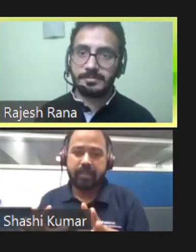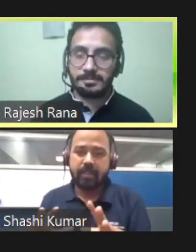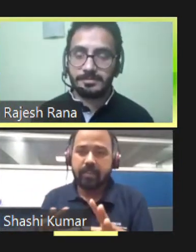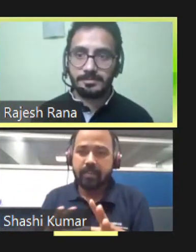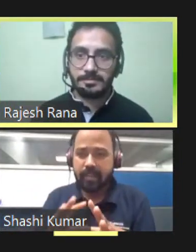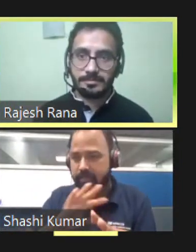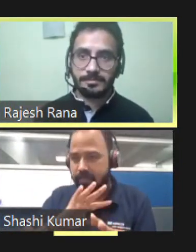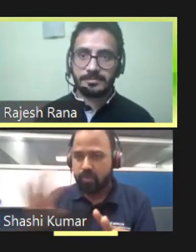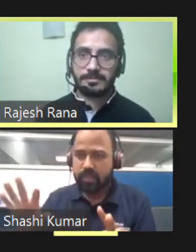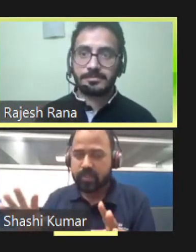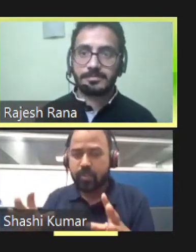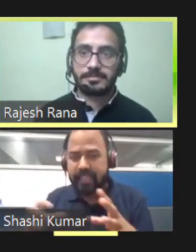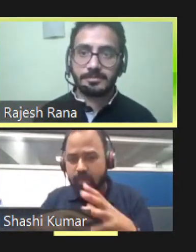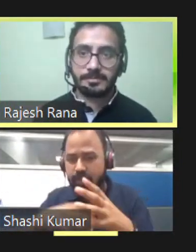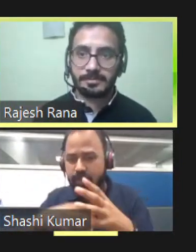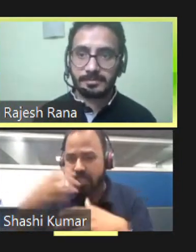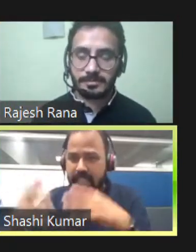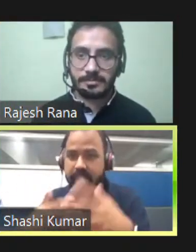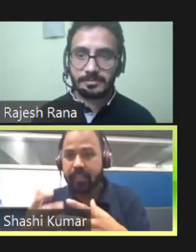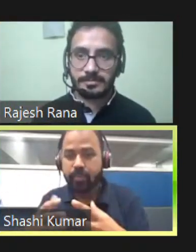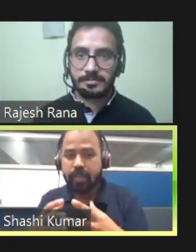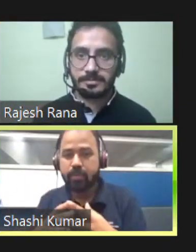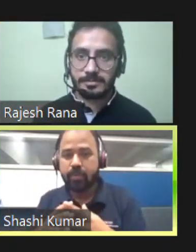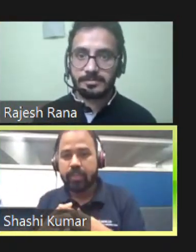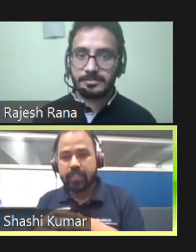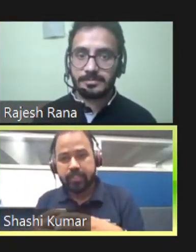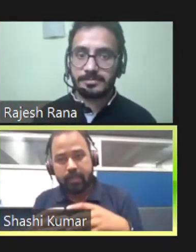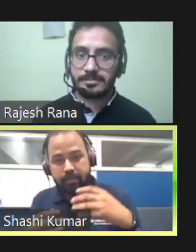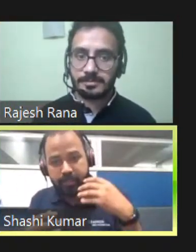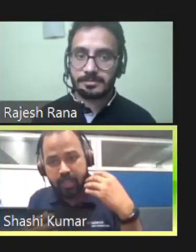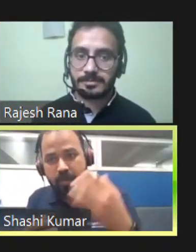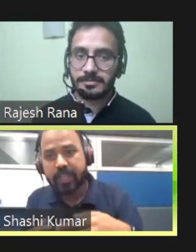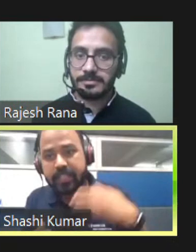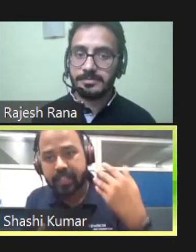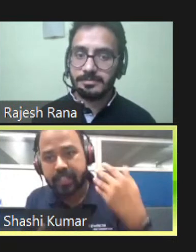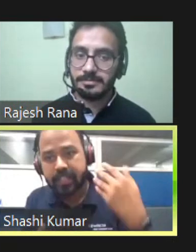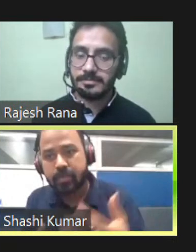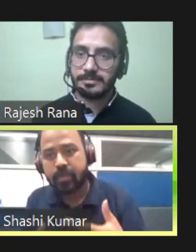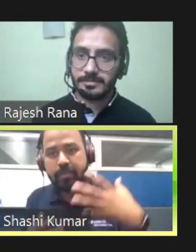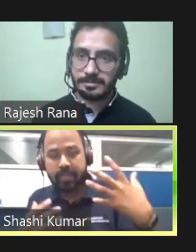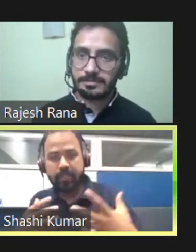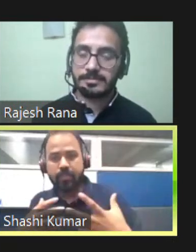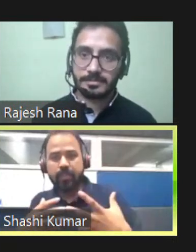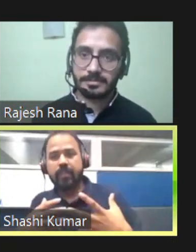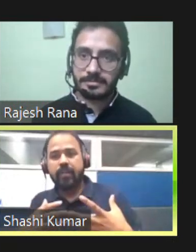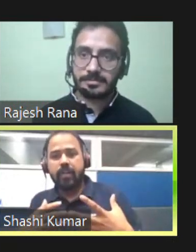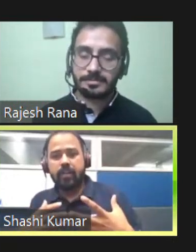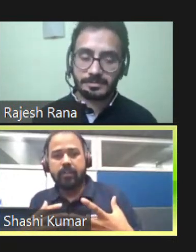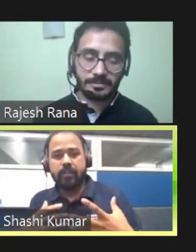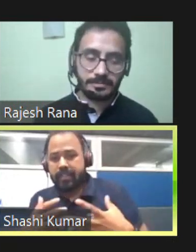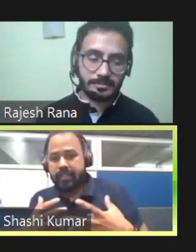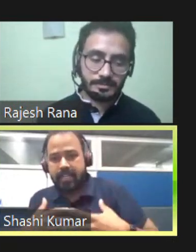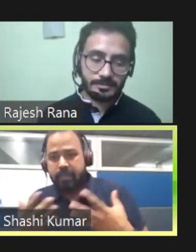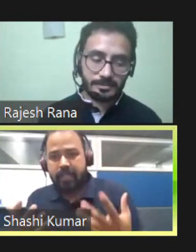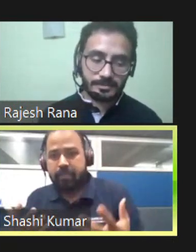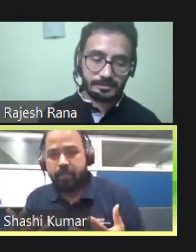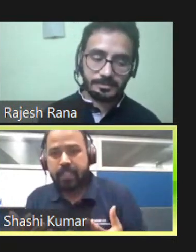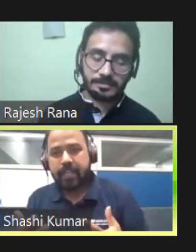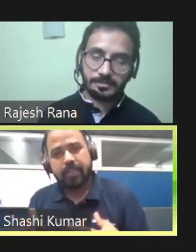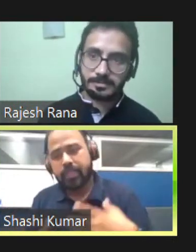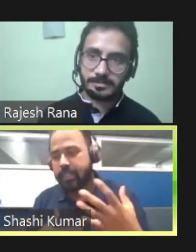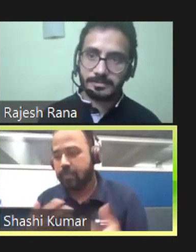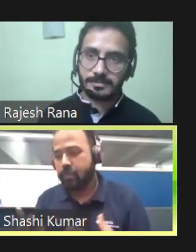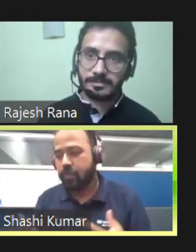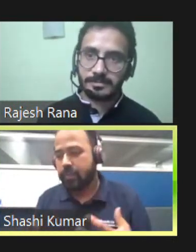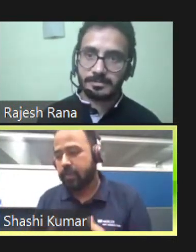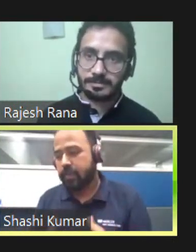फाइन बट डम वर्ड्स। तो ये कुछ कल्चर है जो आपको जब आप जाओगे, सीखोगे, बात करोगे, जैसे आज मैंने आपको बताया,